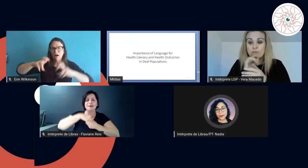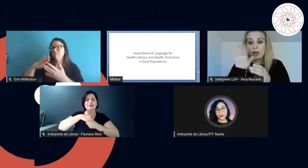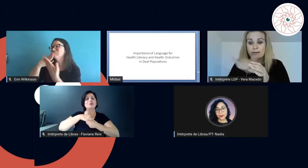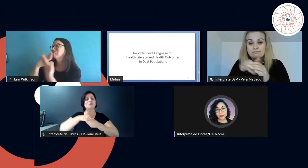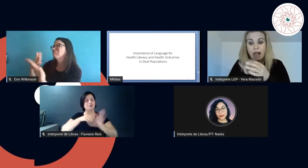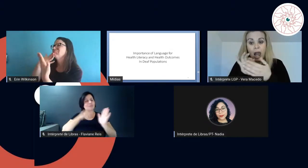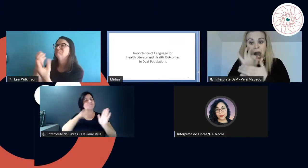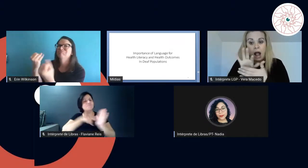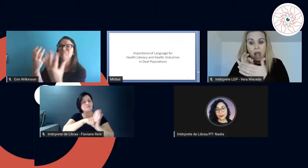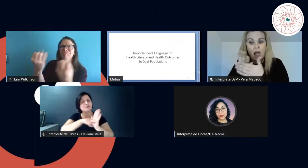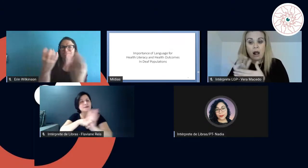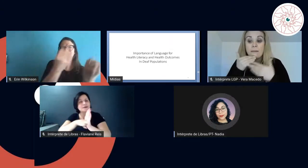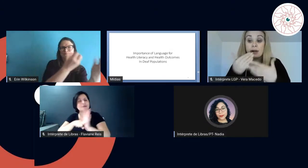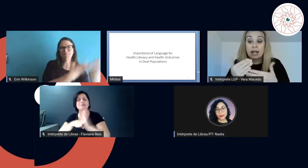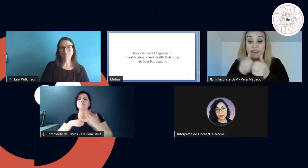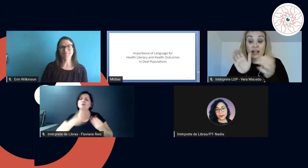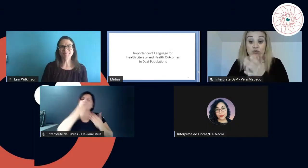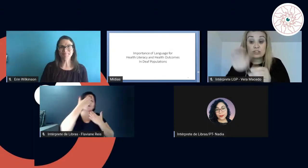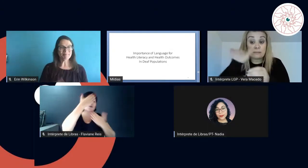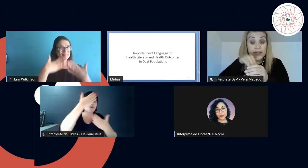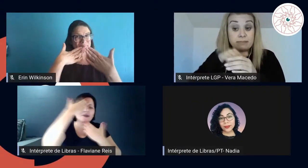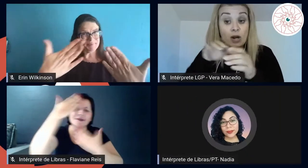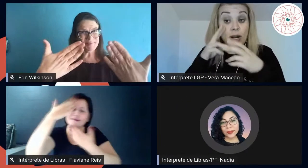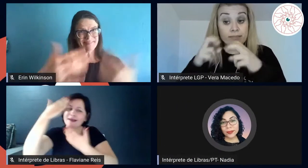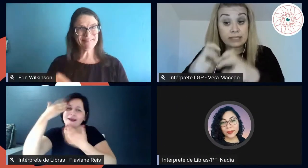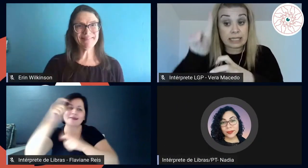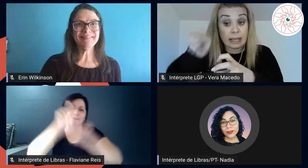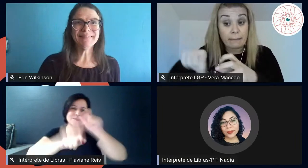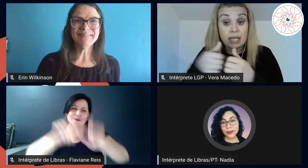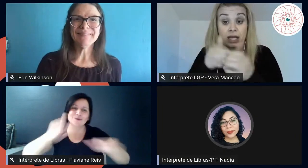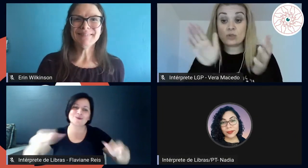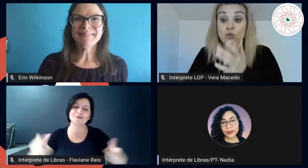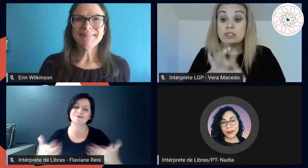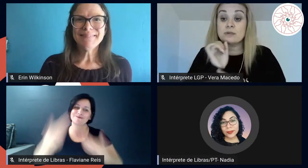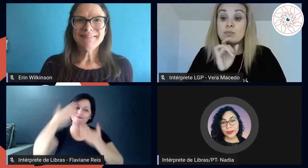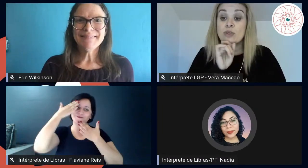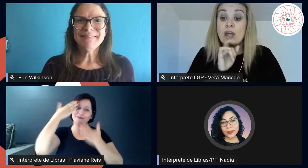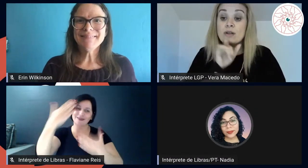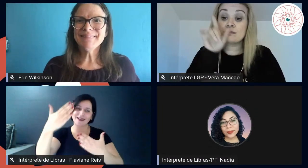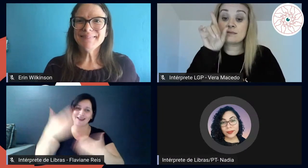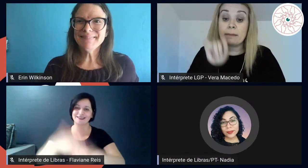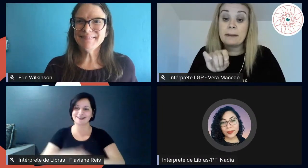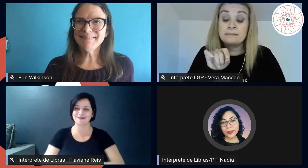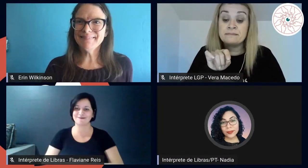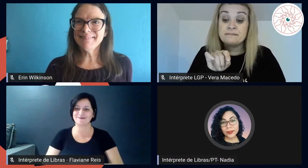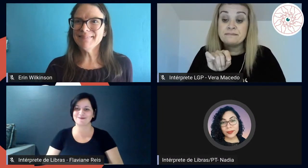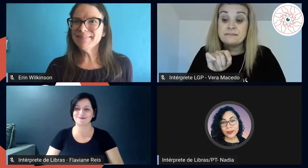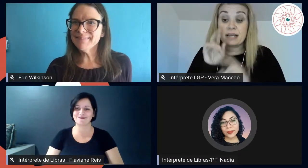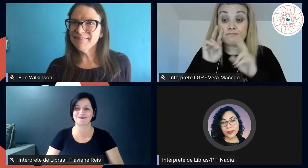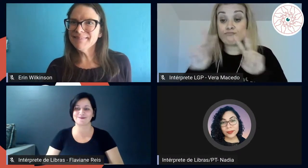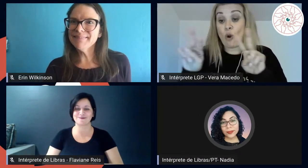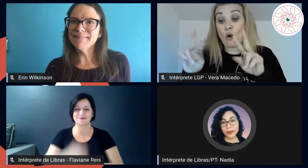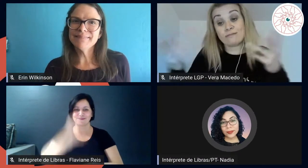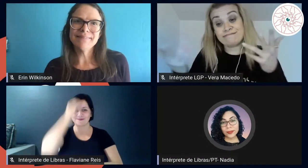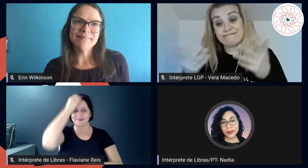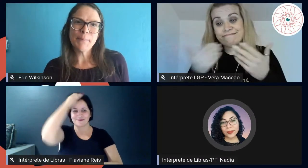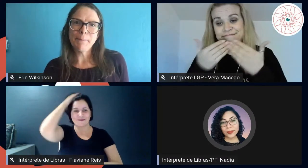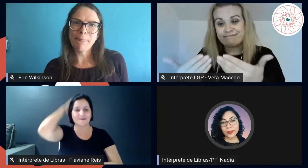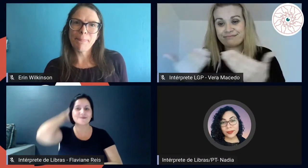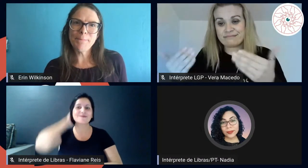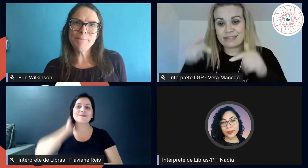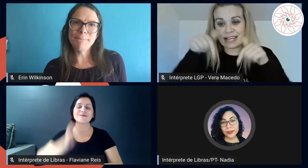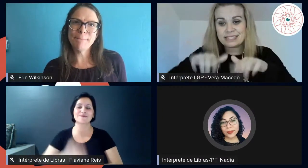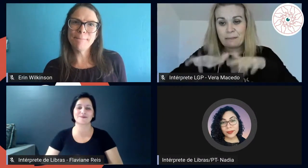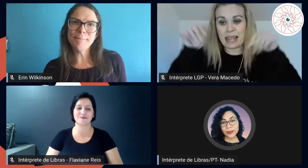contribuir com essa pesquisa, a todos que puderam também eh assistir a essa